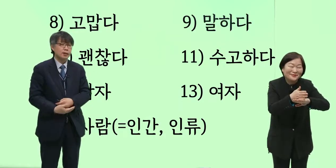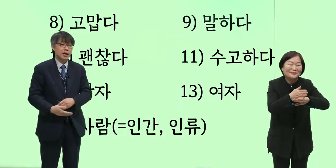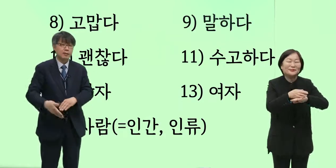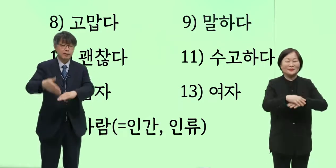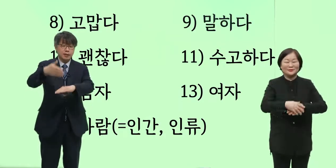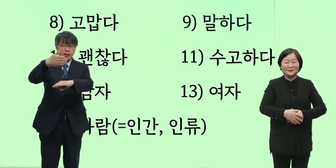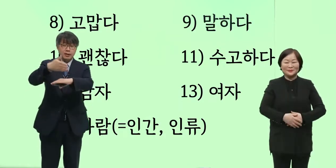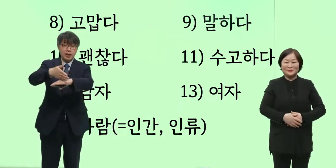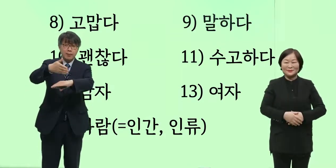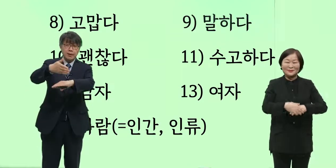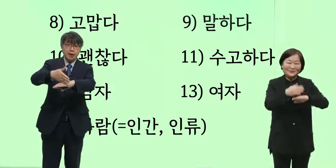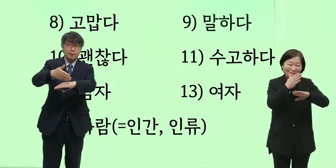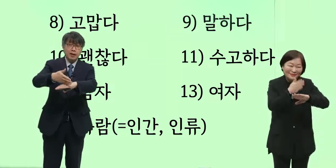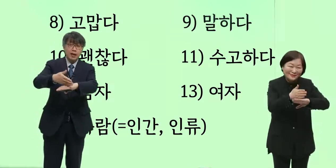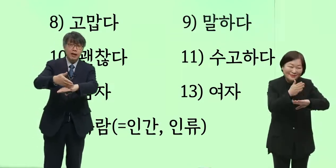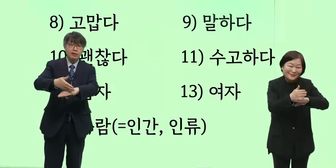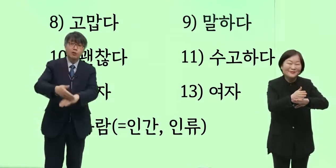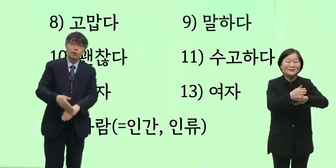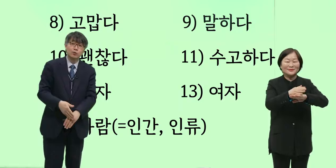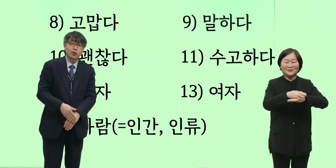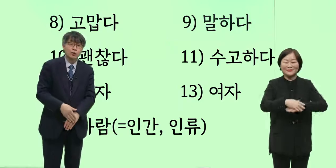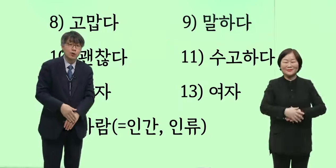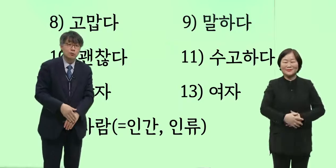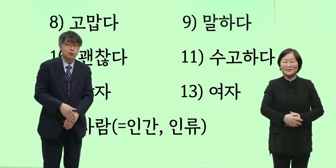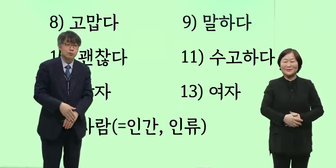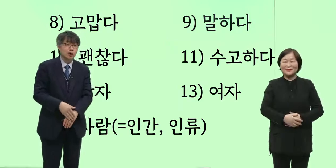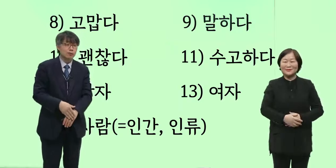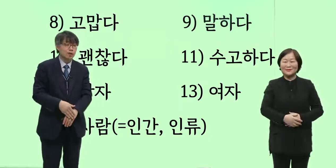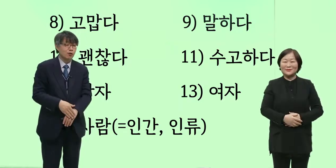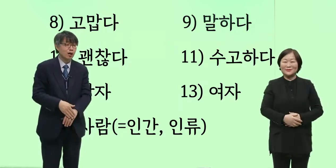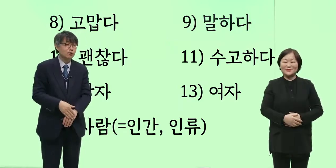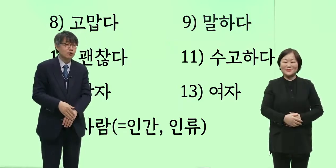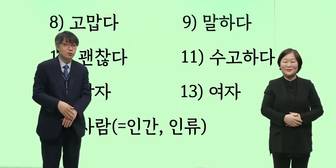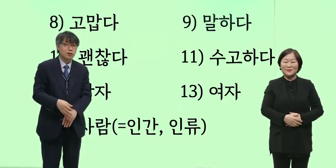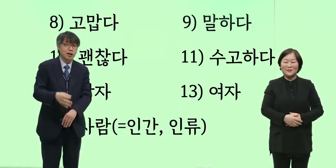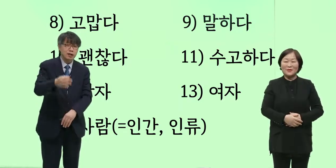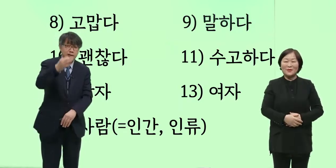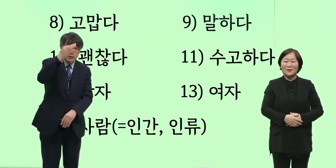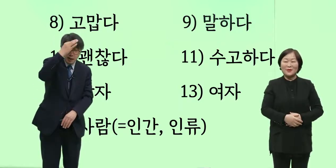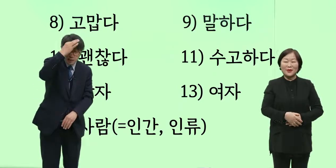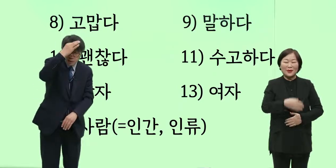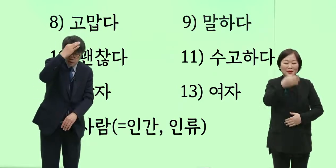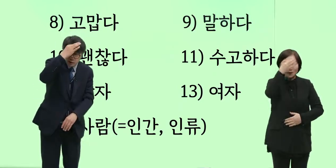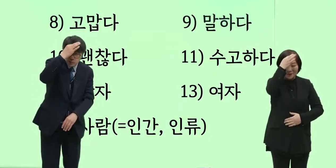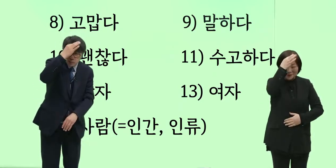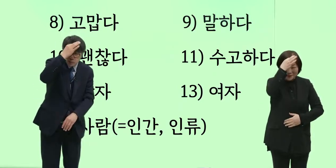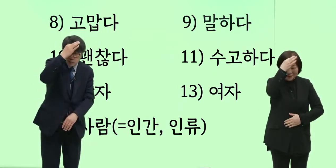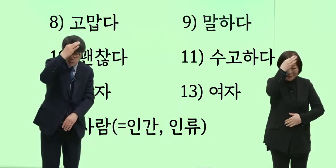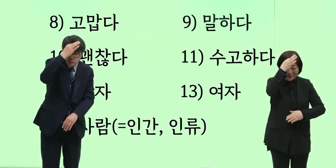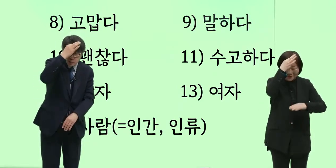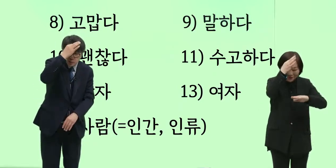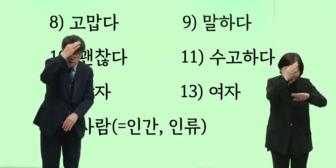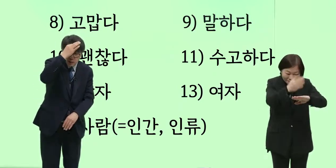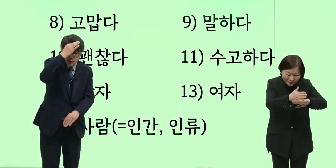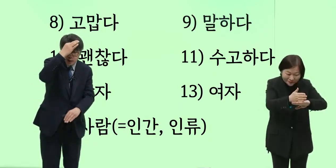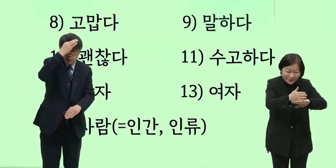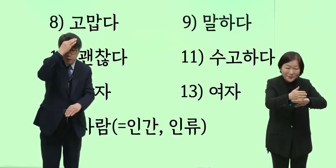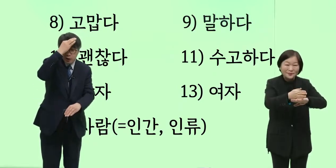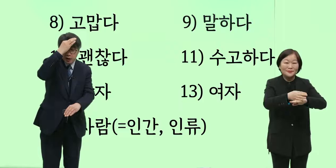감사합니다. 자, 감사합니다. 이거 잘못하면 미안합니다하고 헷갈릴 수 있습니다. 자, 이거는 이마에 살짝